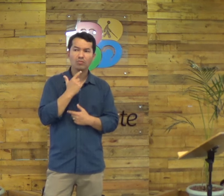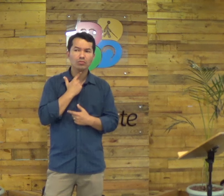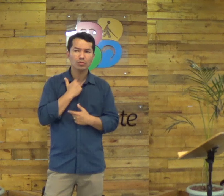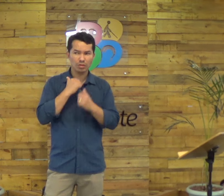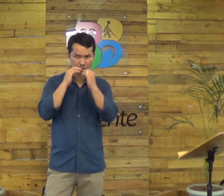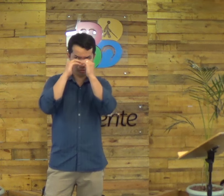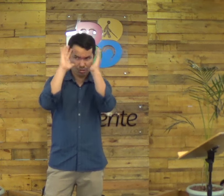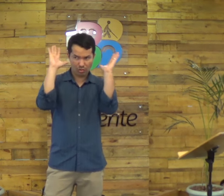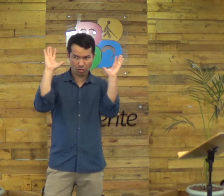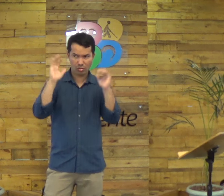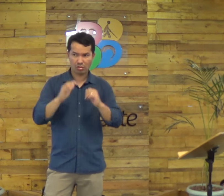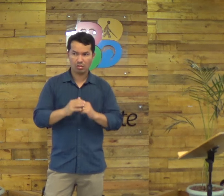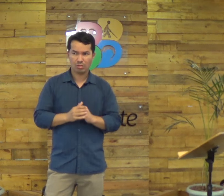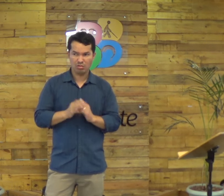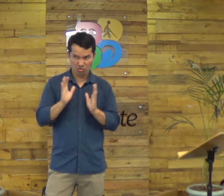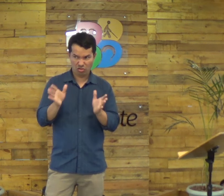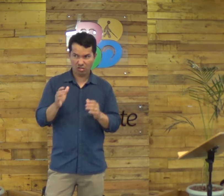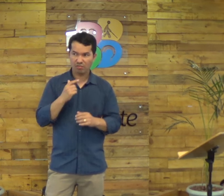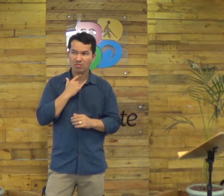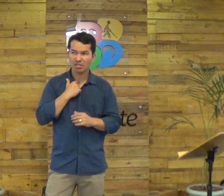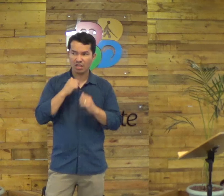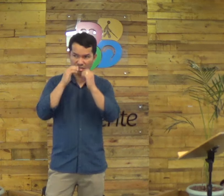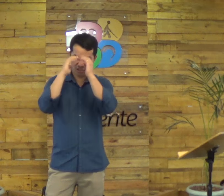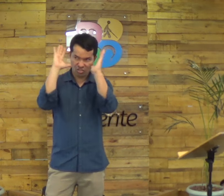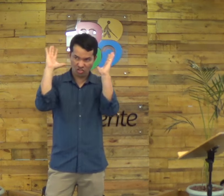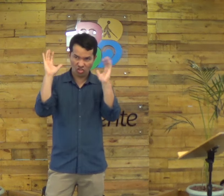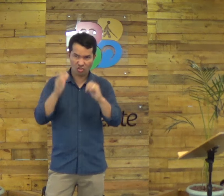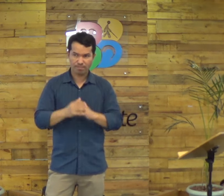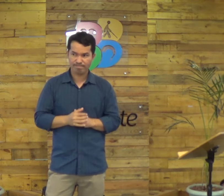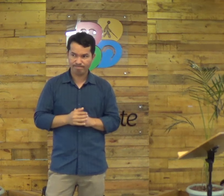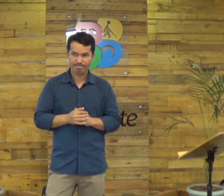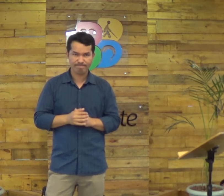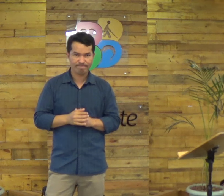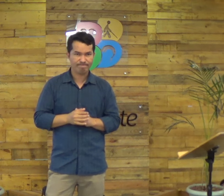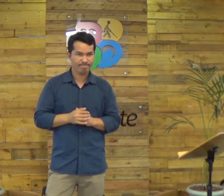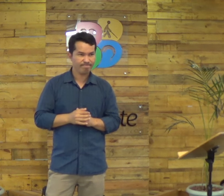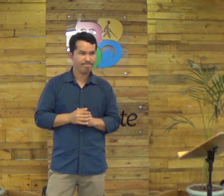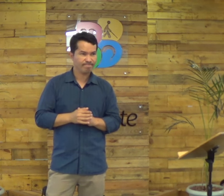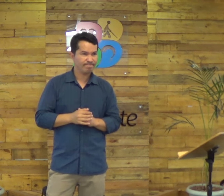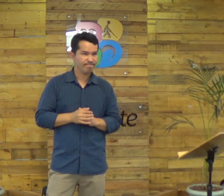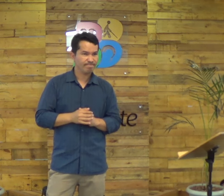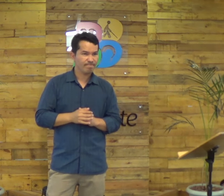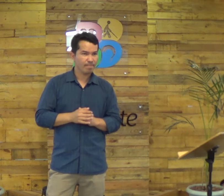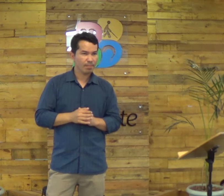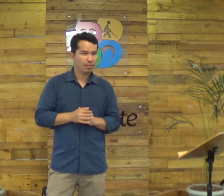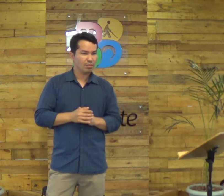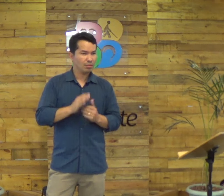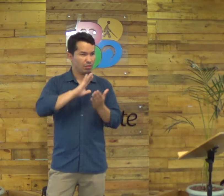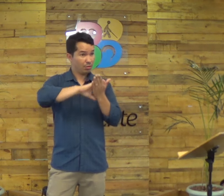Vocês, tem sido como, já foram, já sentiram o que eu senti, essa vontade de desistir?